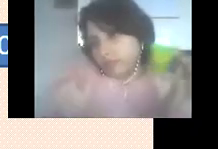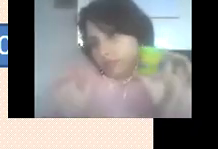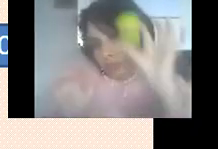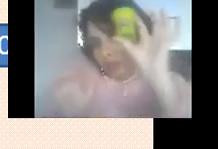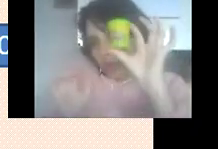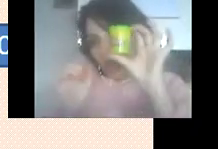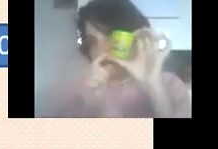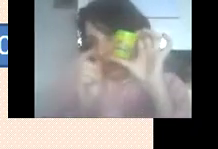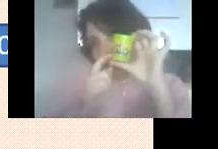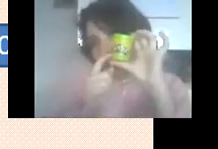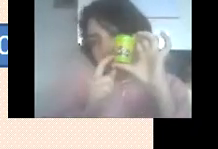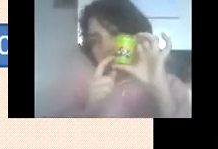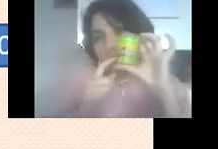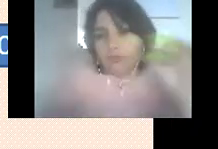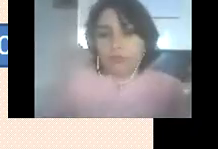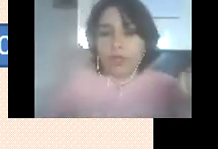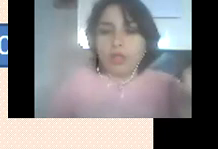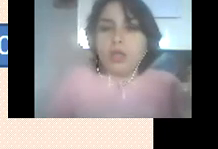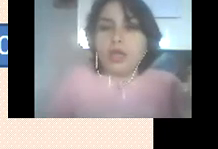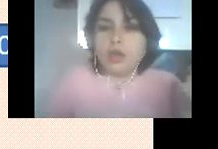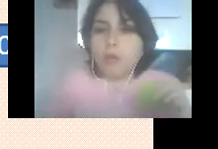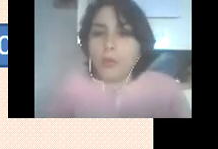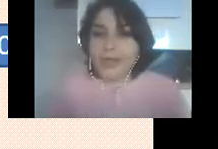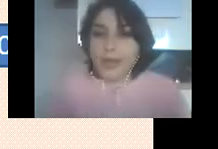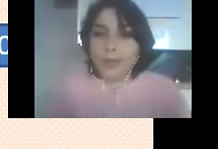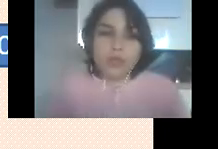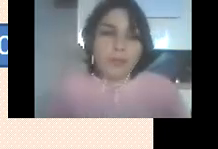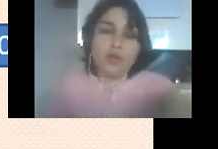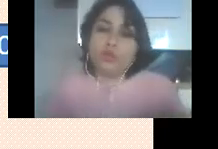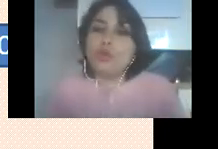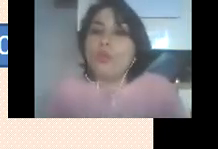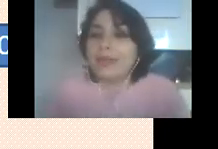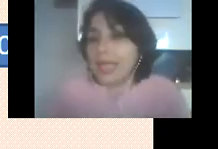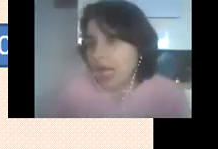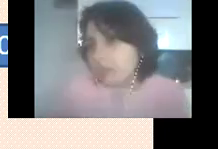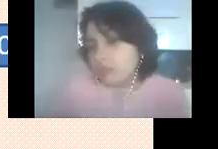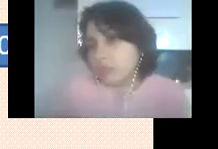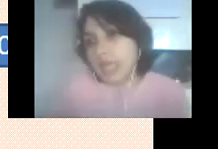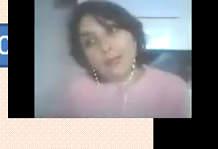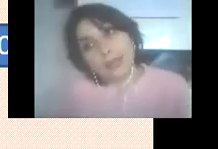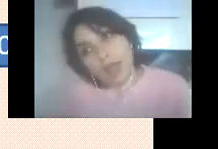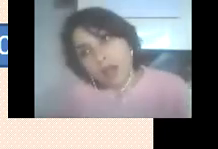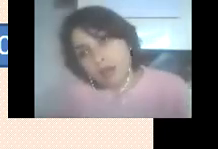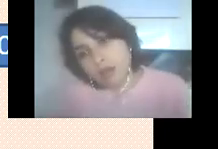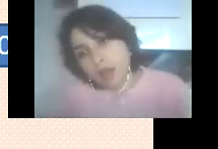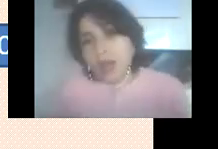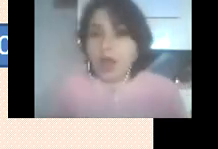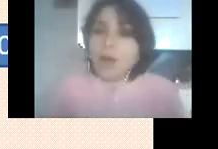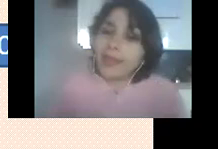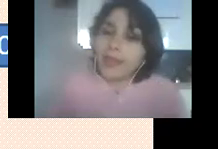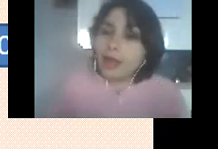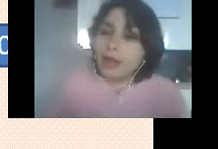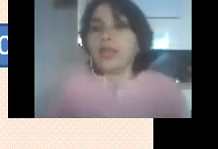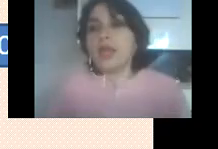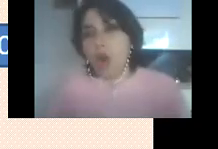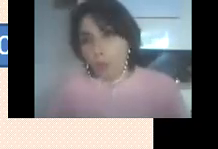romper, porque es plástico. Como por ejemplo, también otros como la tela, el metal, la